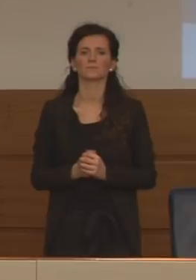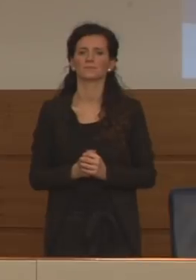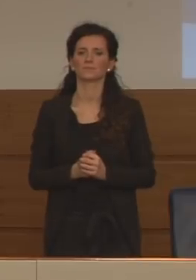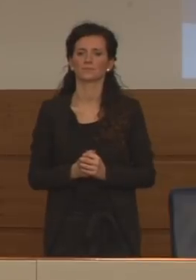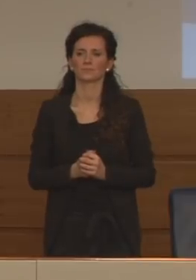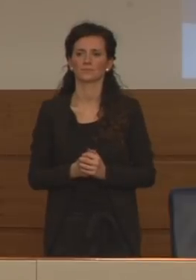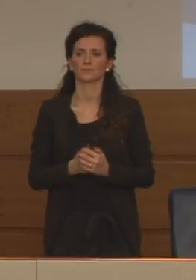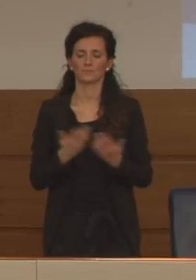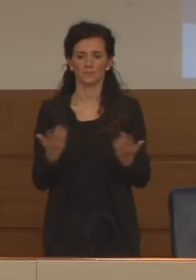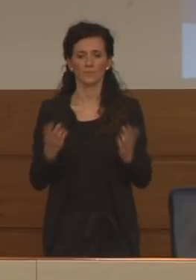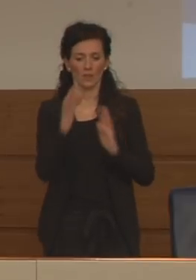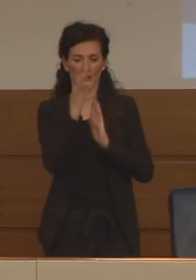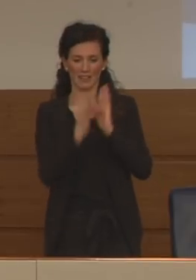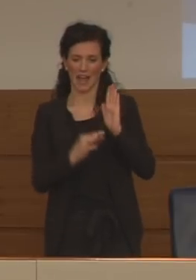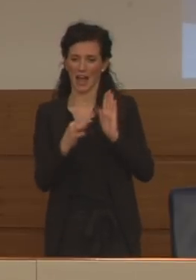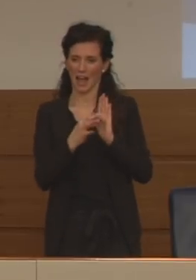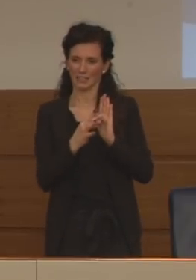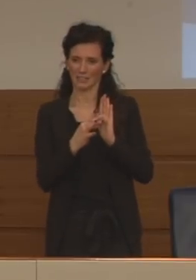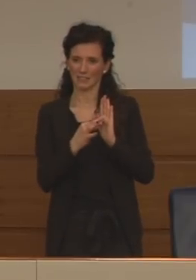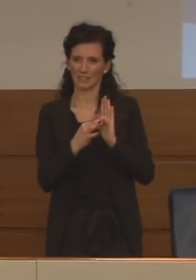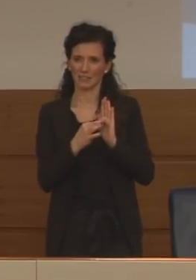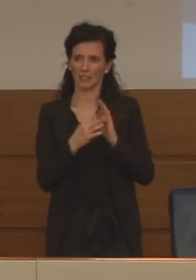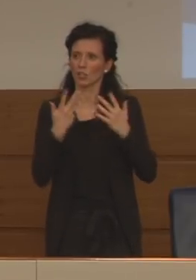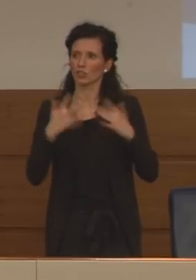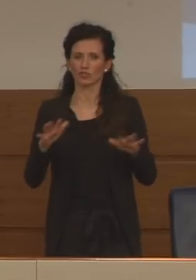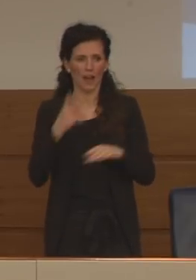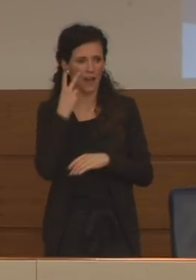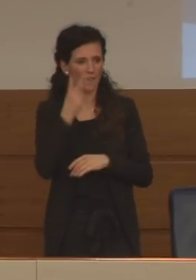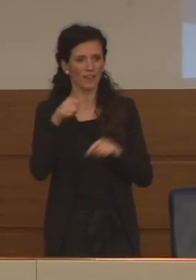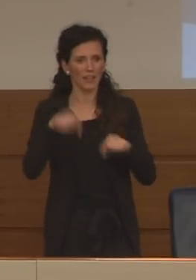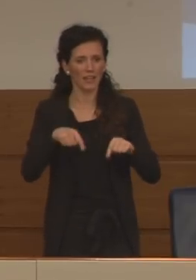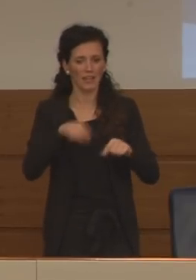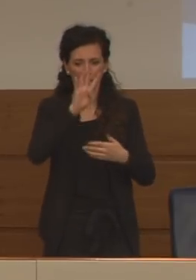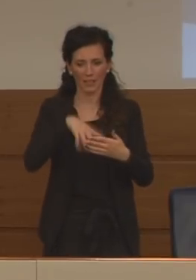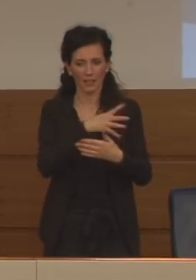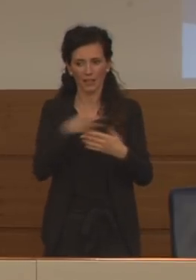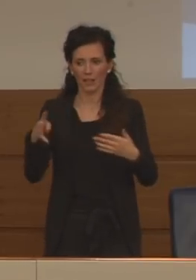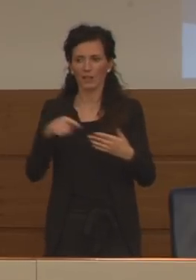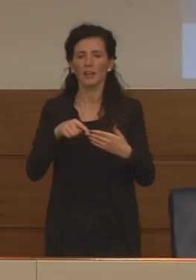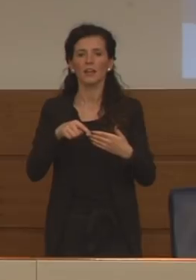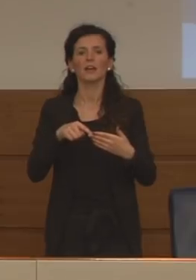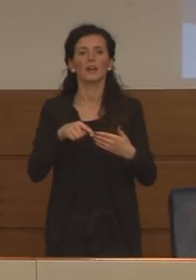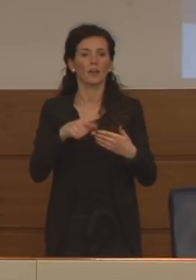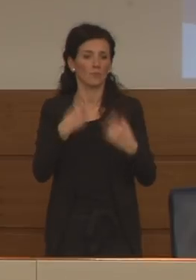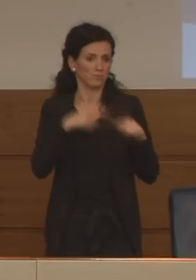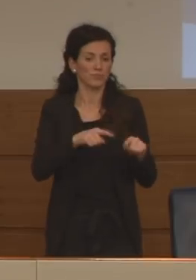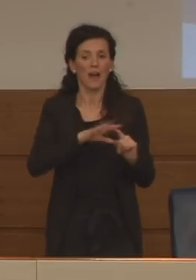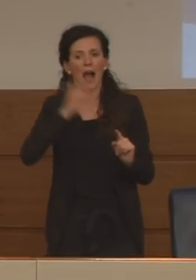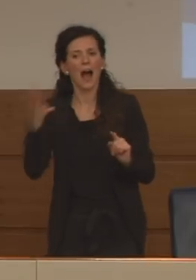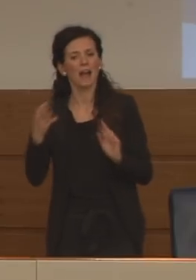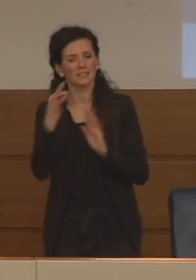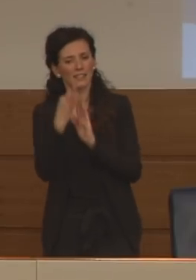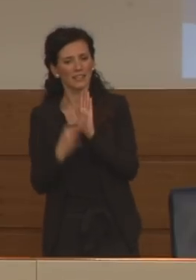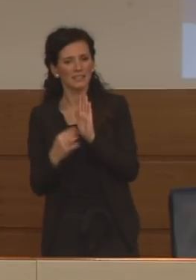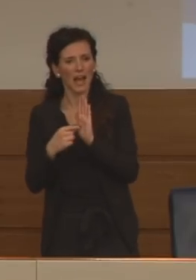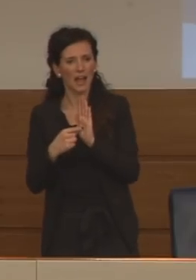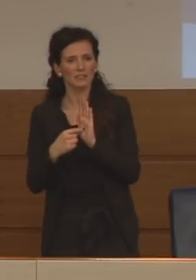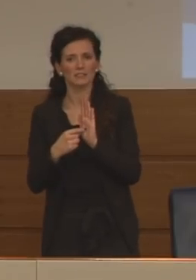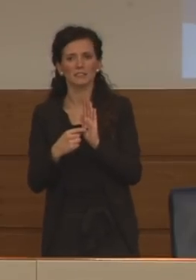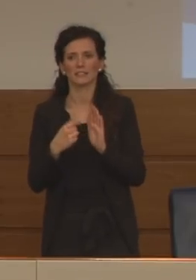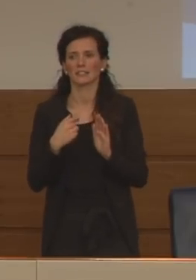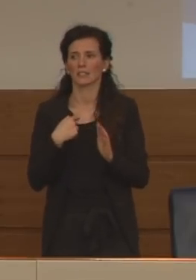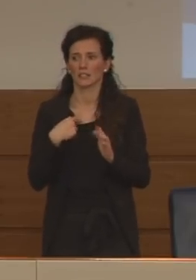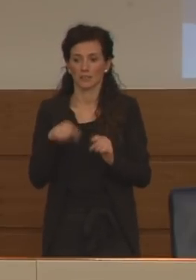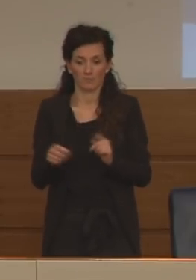parte quelli che vedete qui non ne abbiamo al momento non tali da poter essere presentati come dati solidi